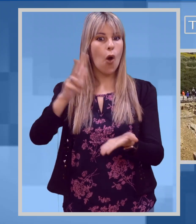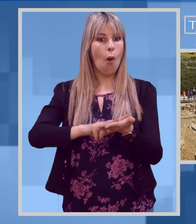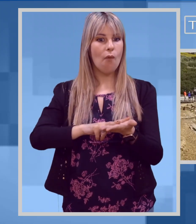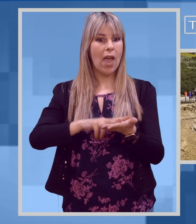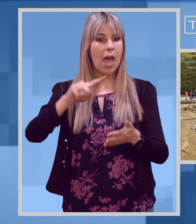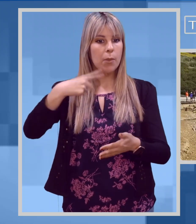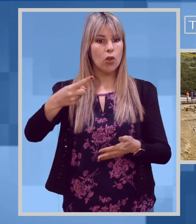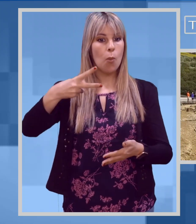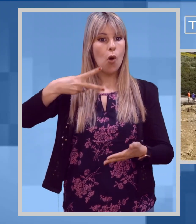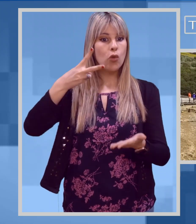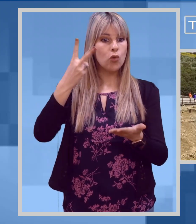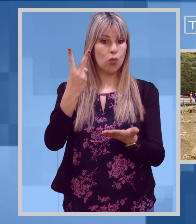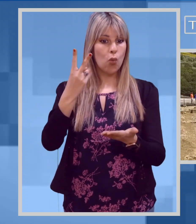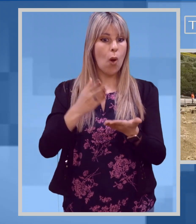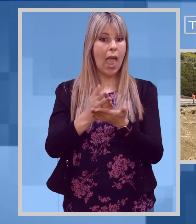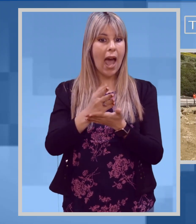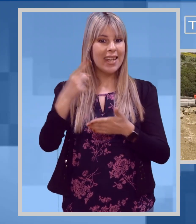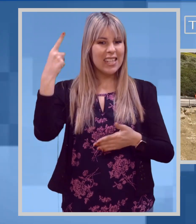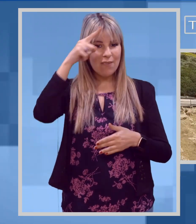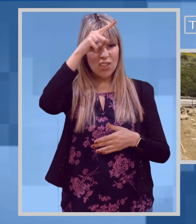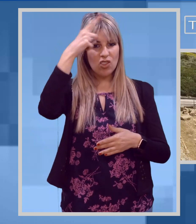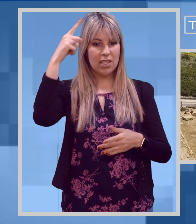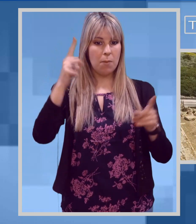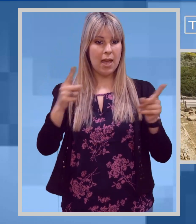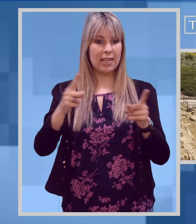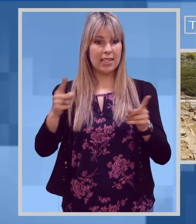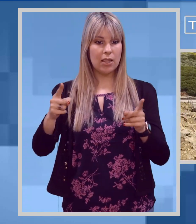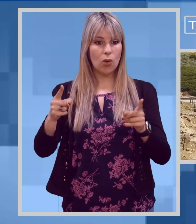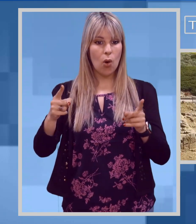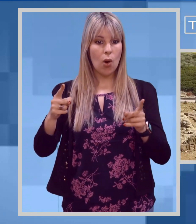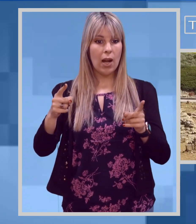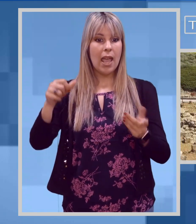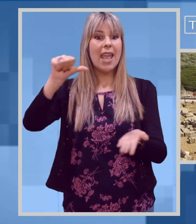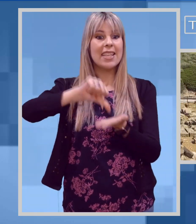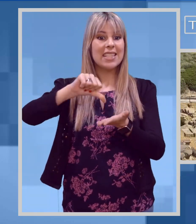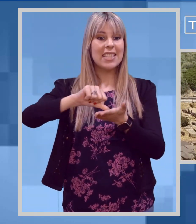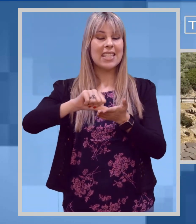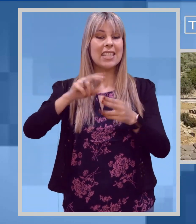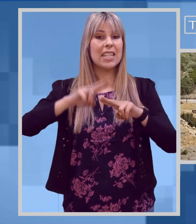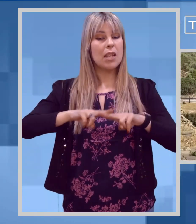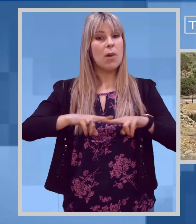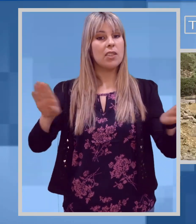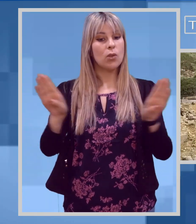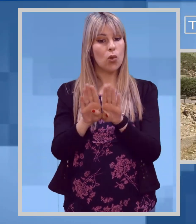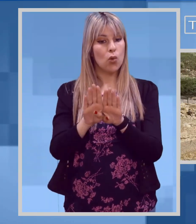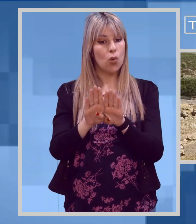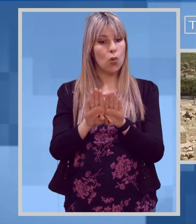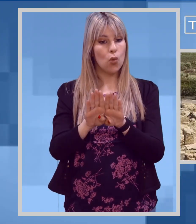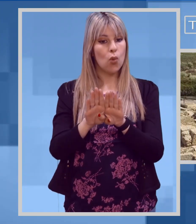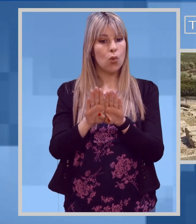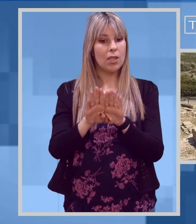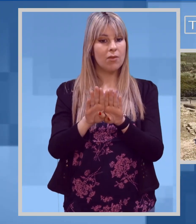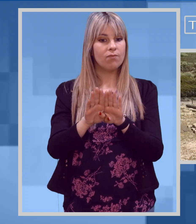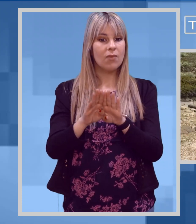2 anni difficilissimi per il settore in cui i siti erano rimasti chiusi. Stiamo finalmente assistendo